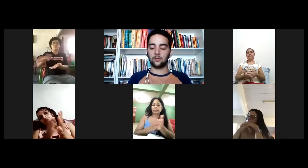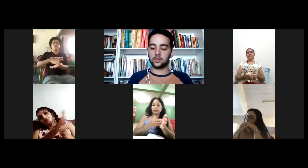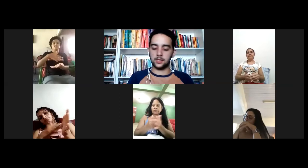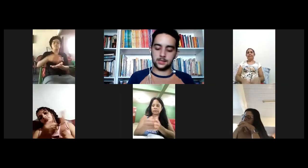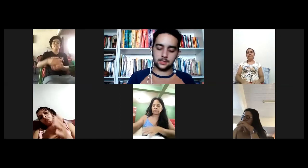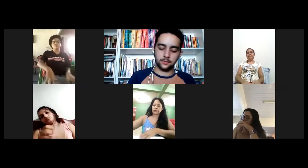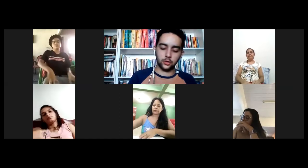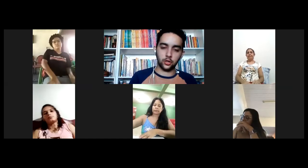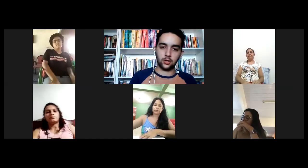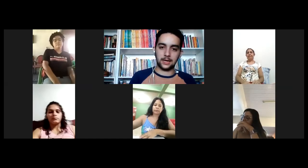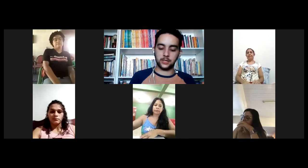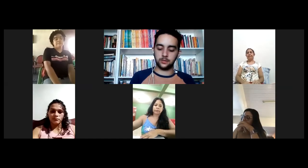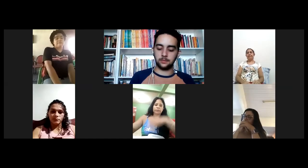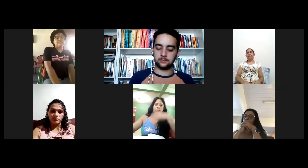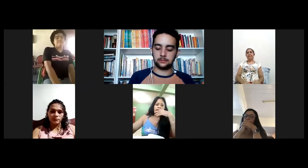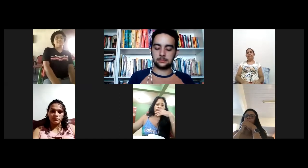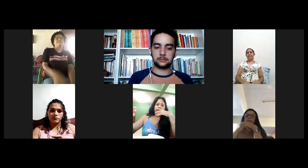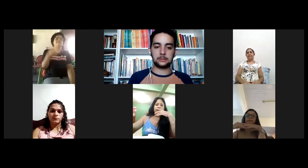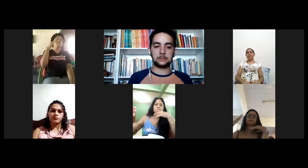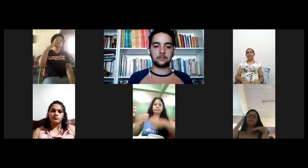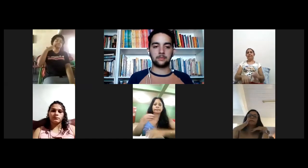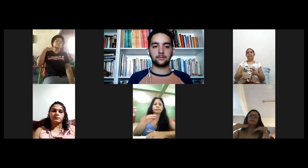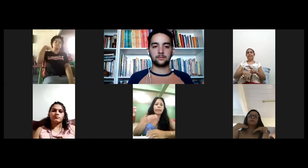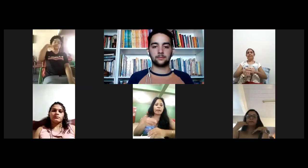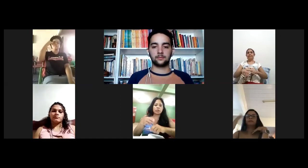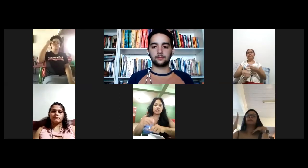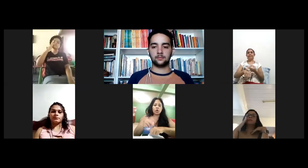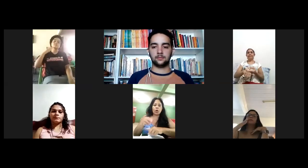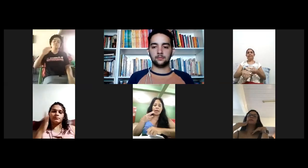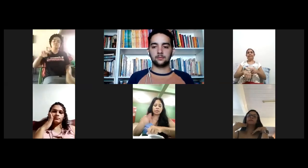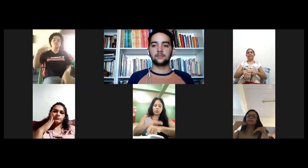Agora com vocês. Chocolate,